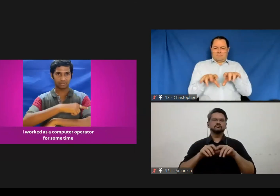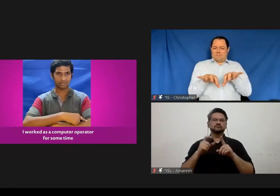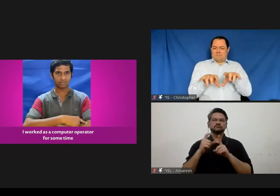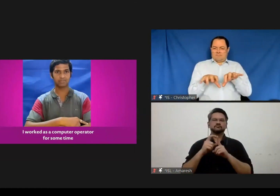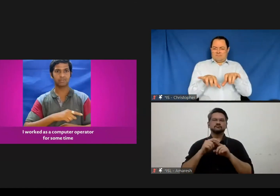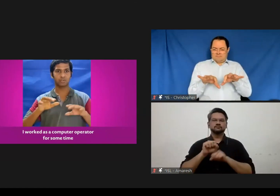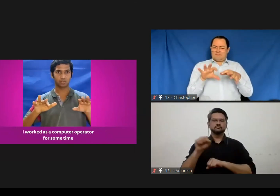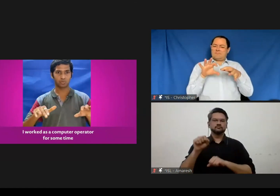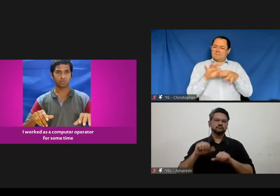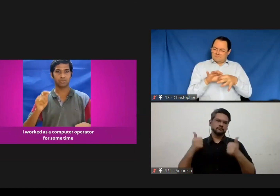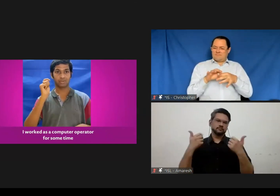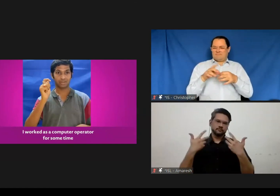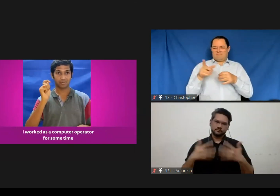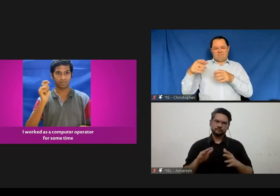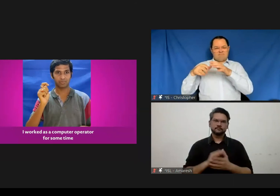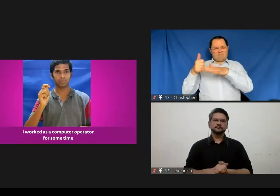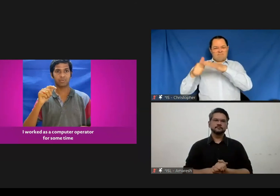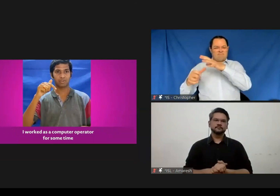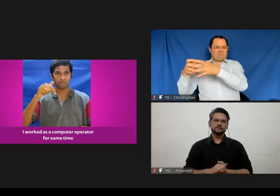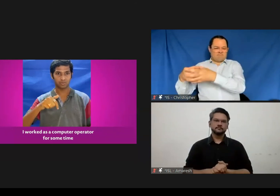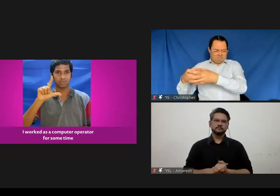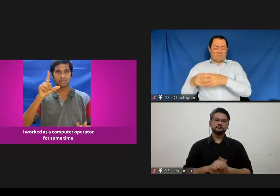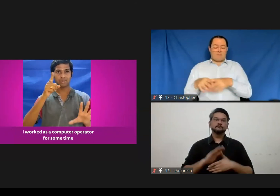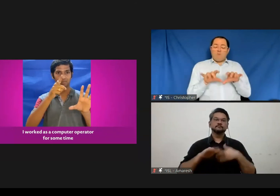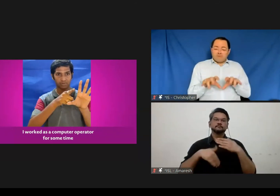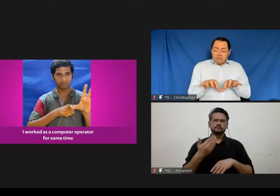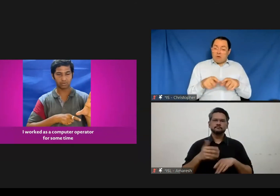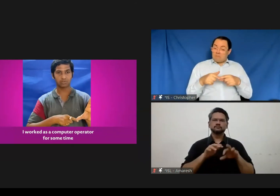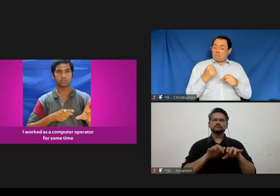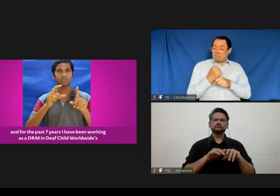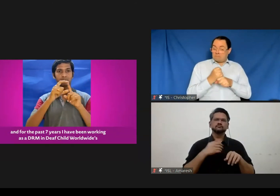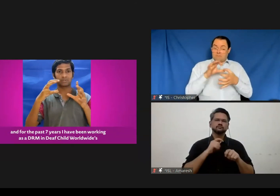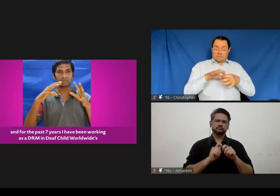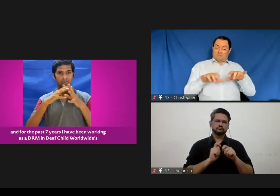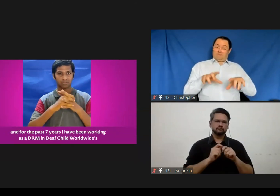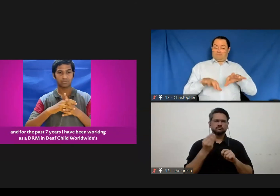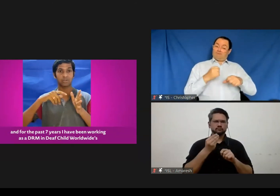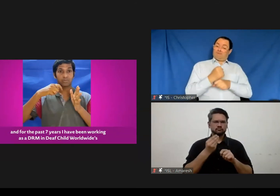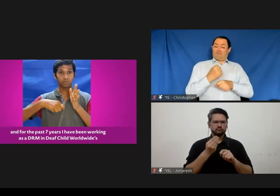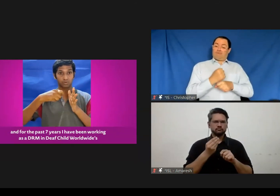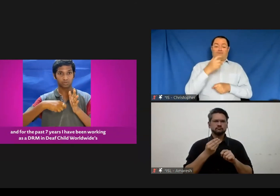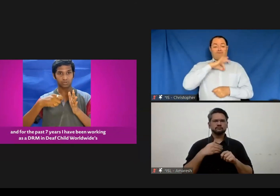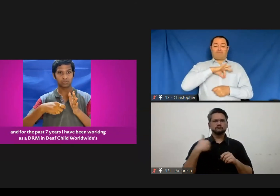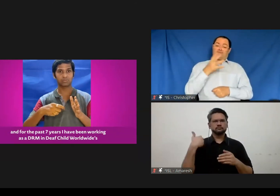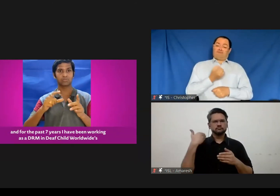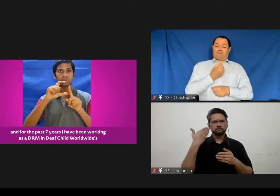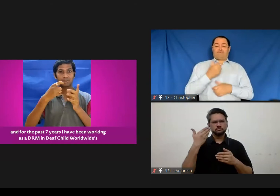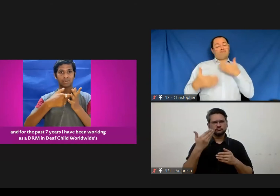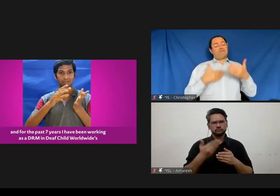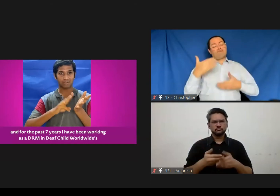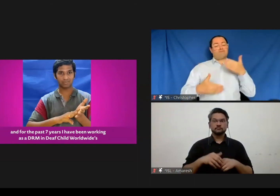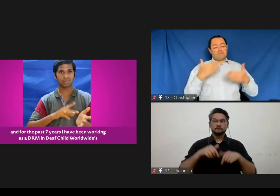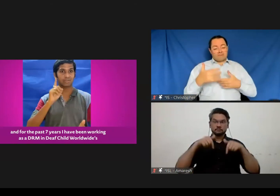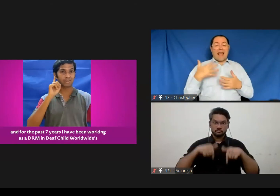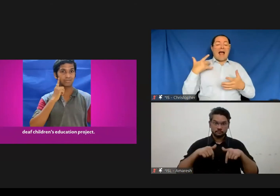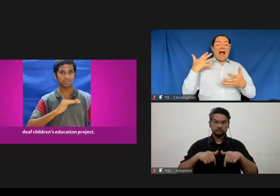किछि दिन कंप्यूटर ऑपरेटर भाबे काम कला परे वर्तमान 7 वर्ष हेबो डीसीडब्ल्यू